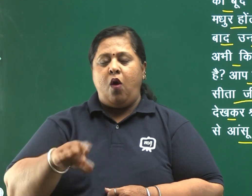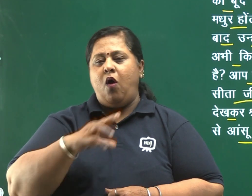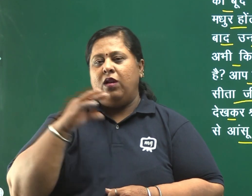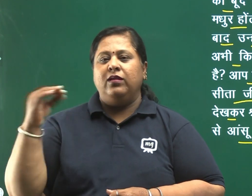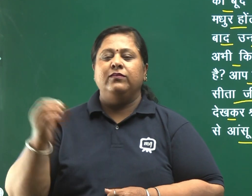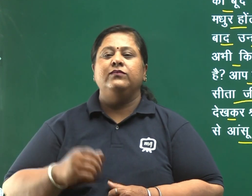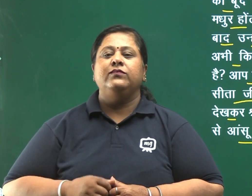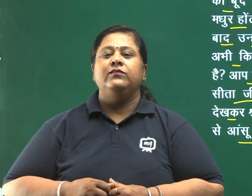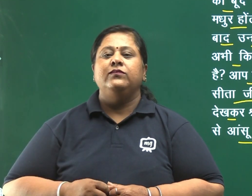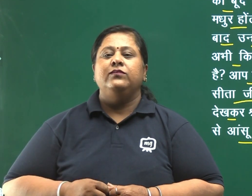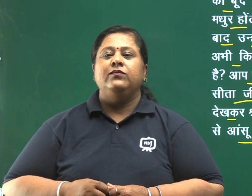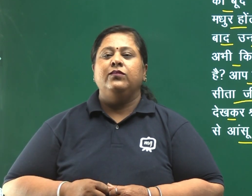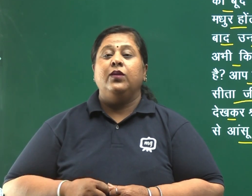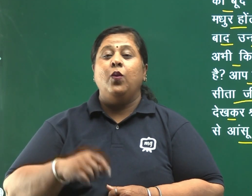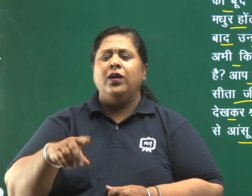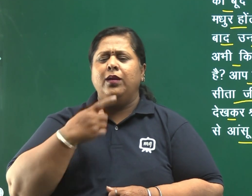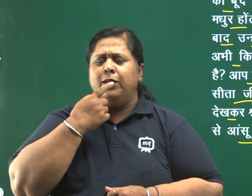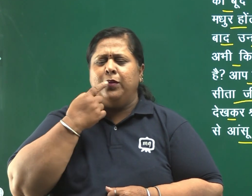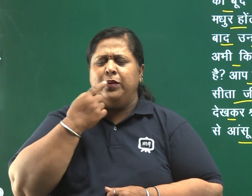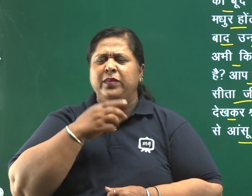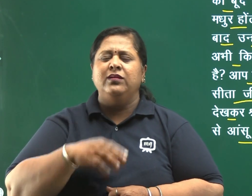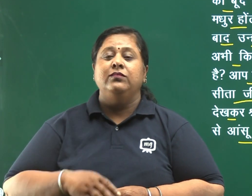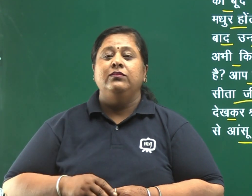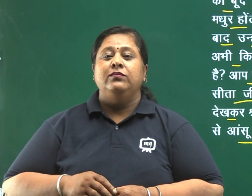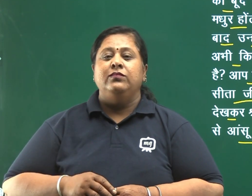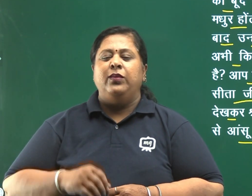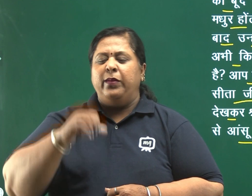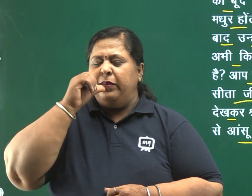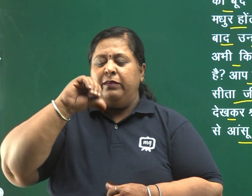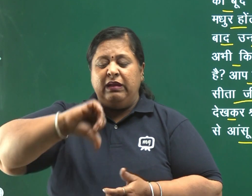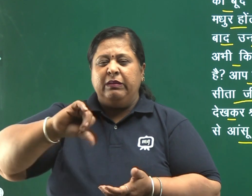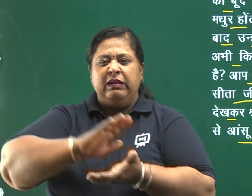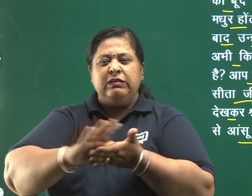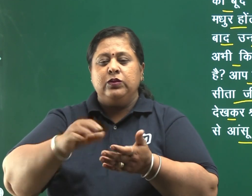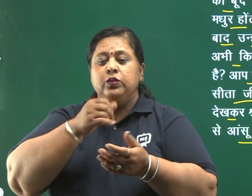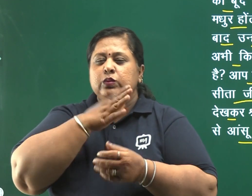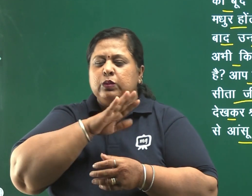और उनके मधुर होंठ भी सूख गए।